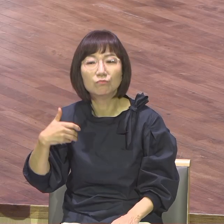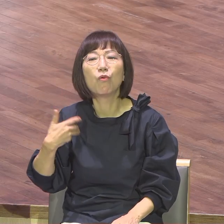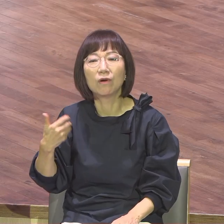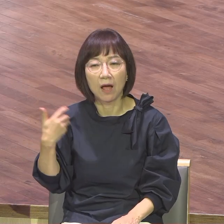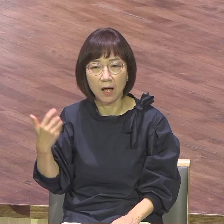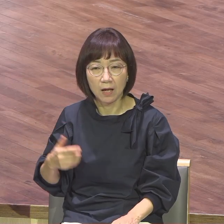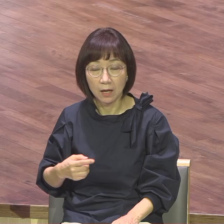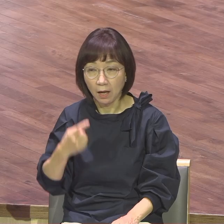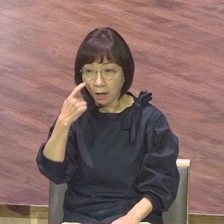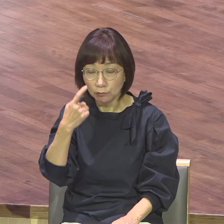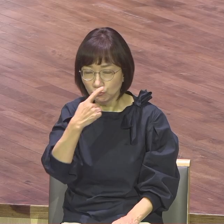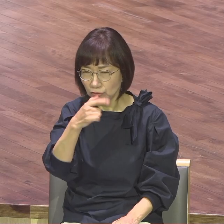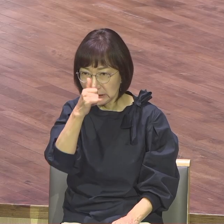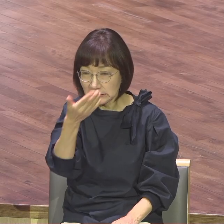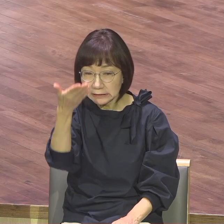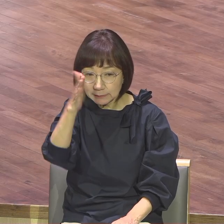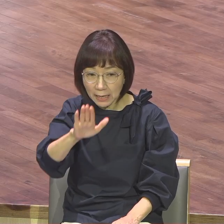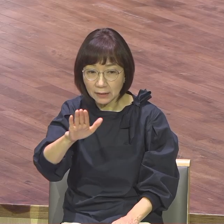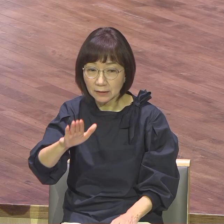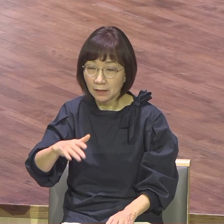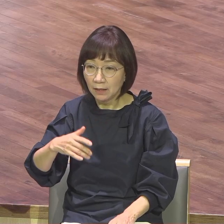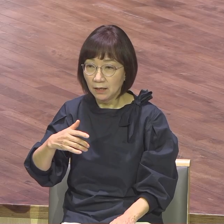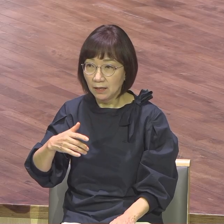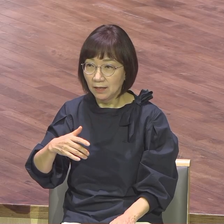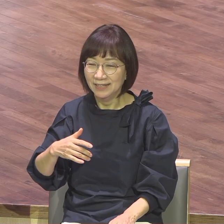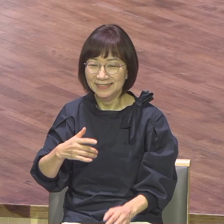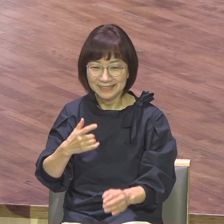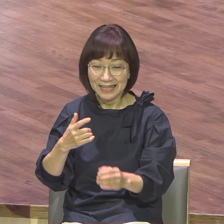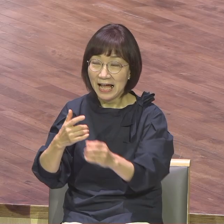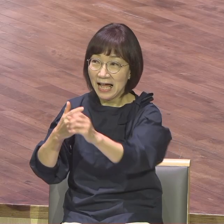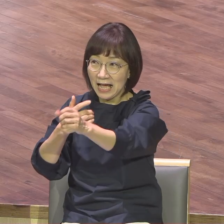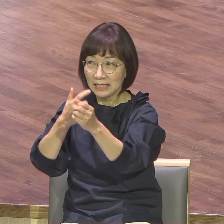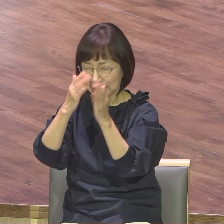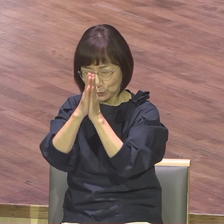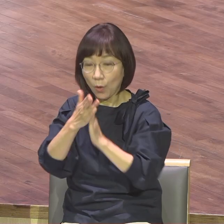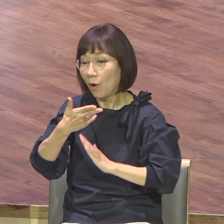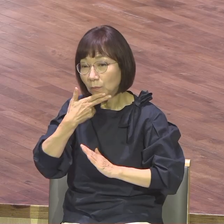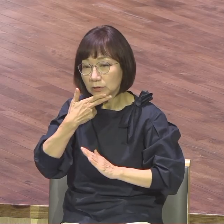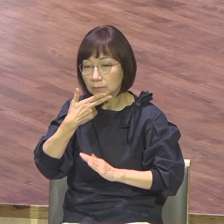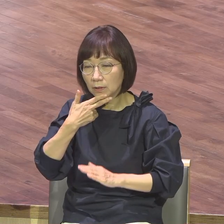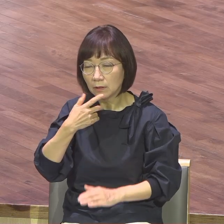봐요. 그래서 하나님의 마음의 눈을 밝히사.